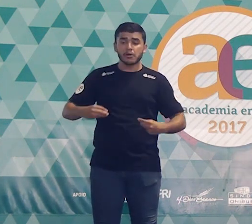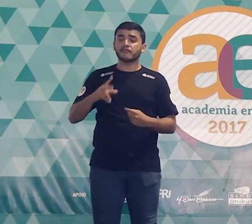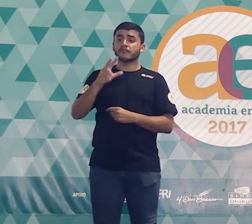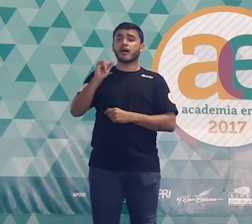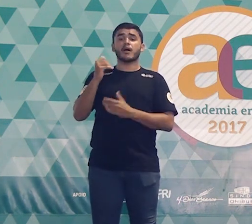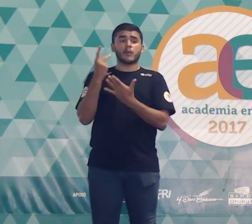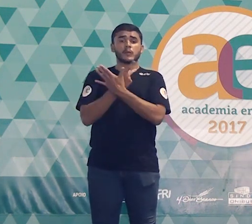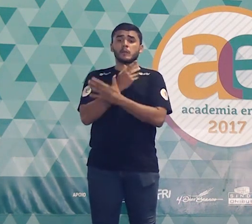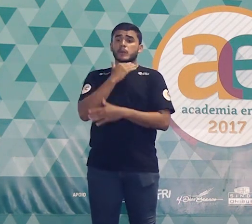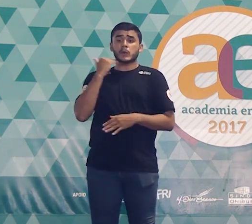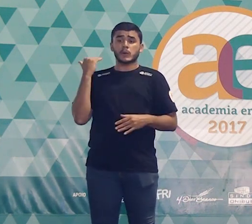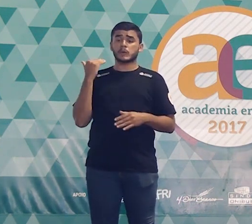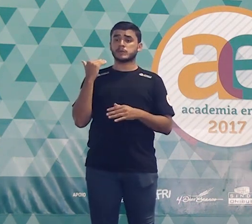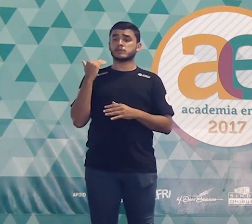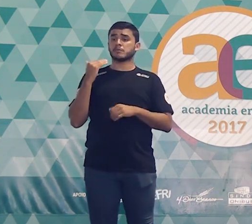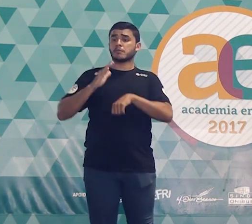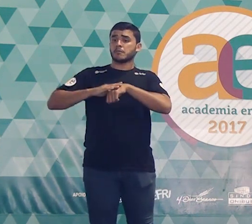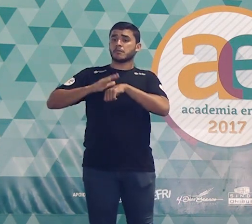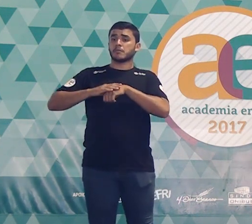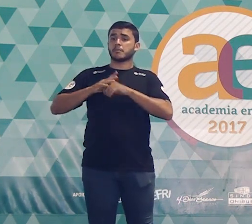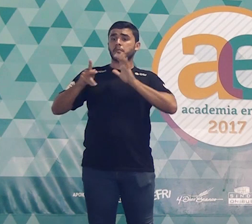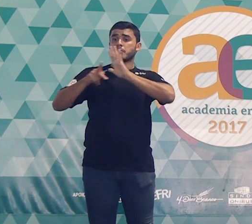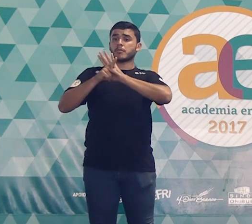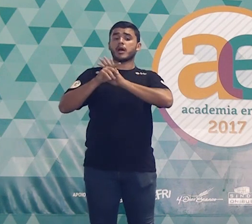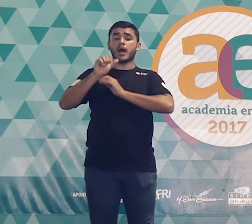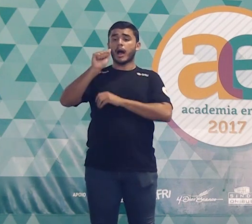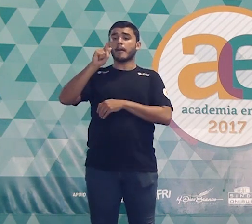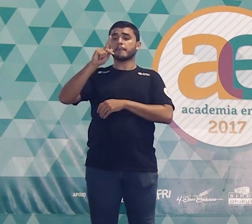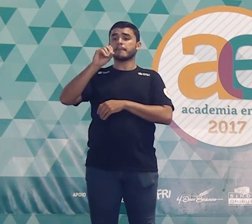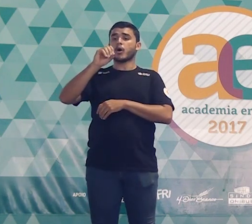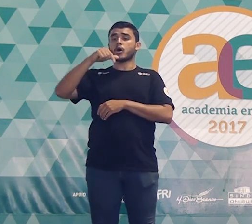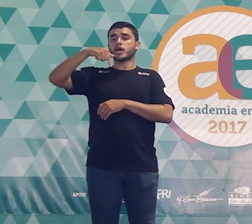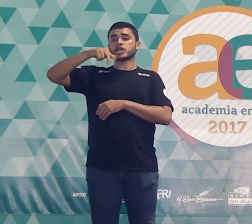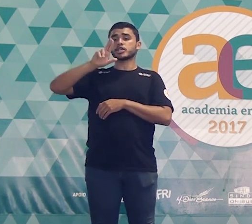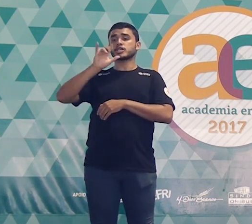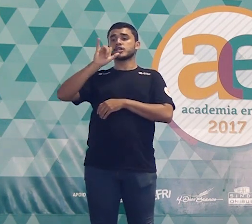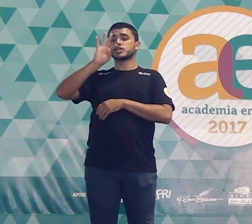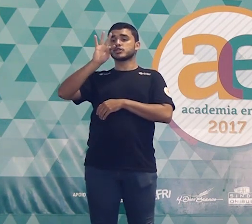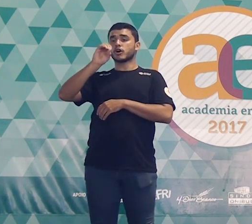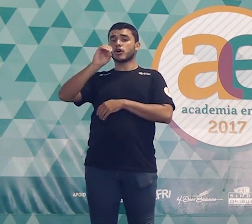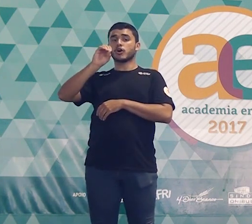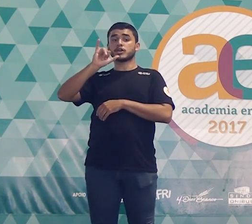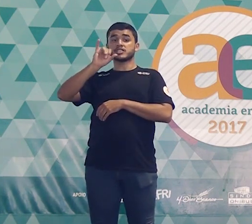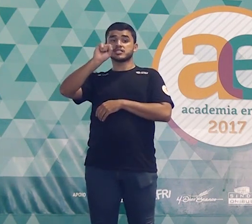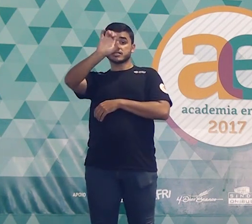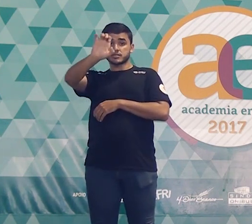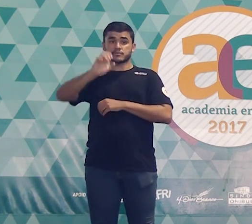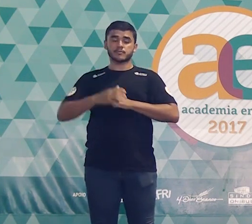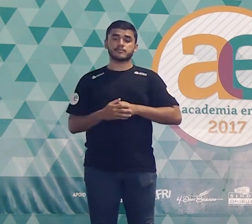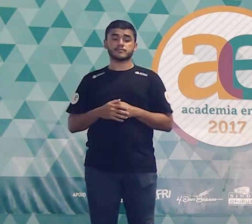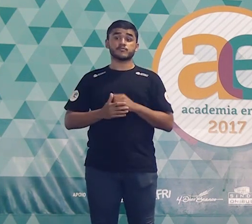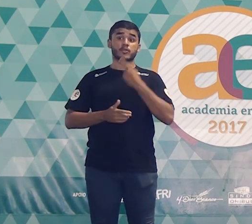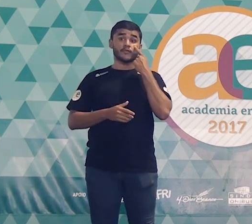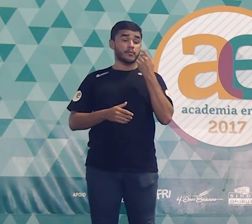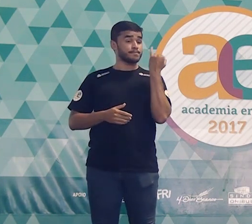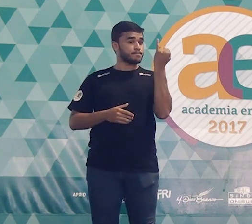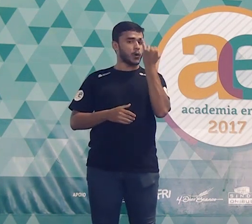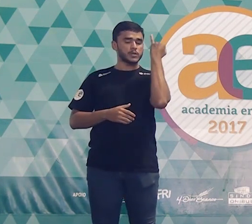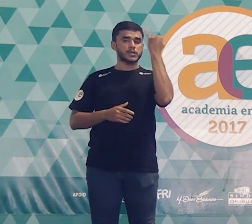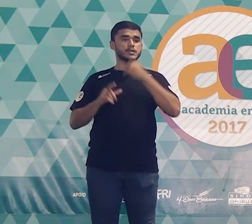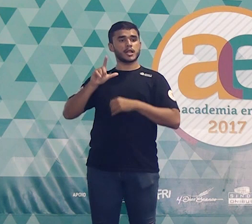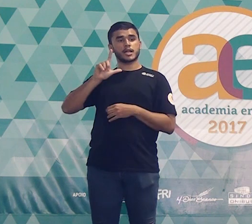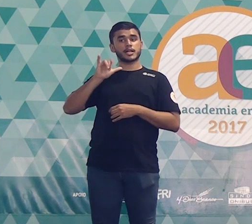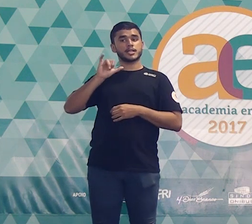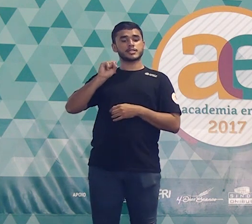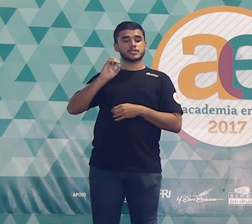muitas vezes ela parte através de um processo chamado de apoptose, com a participação do lisossoma. Gente, o lisossoma é fundamental.